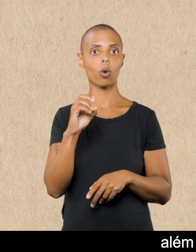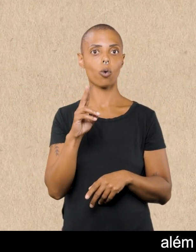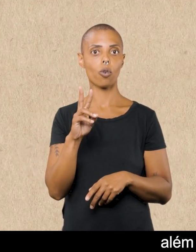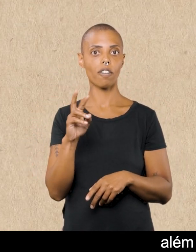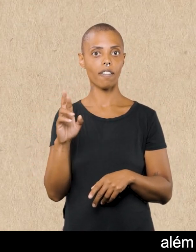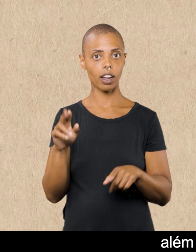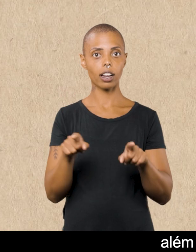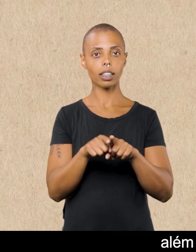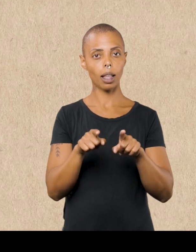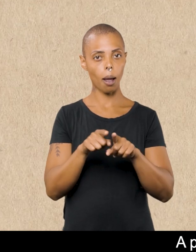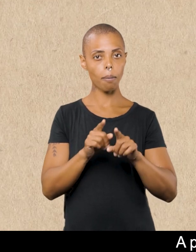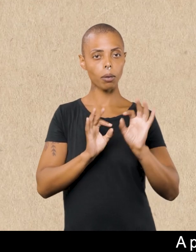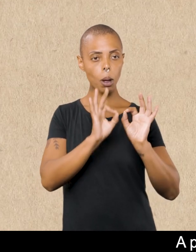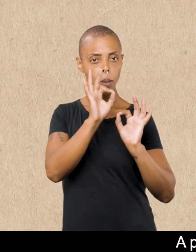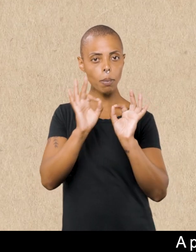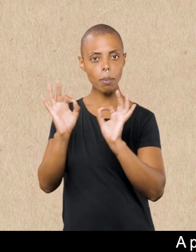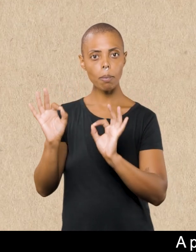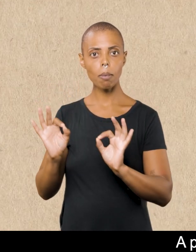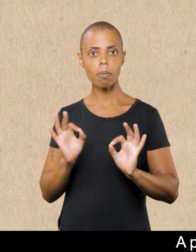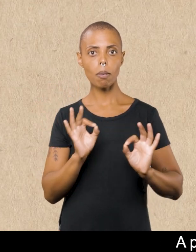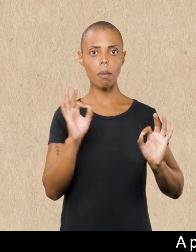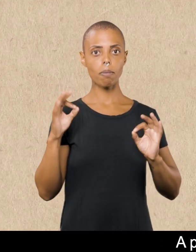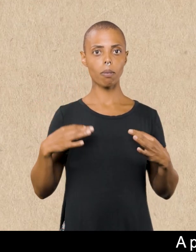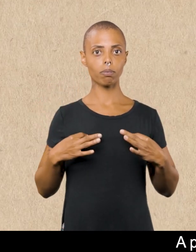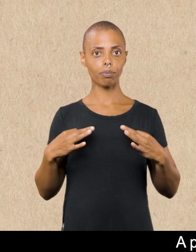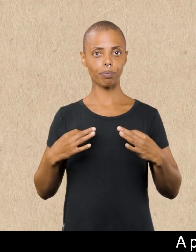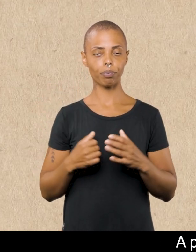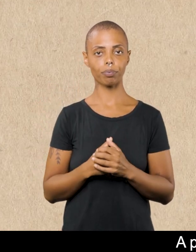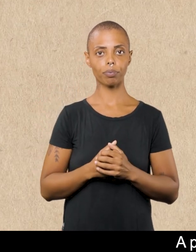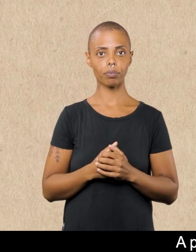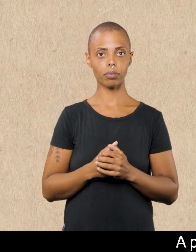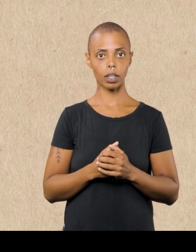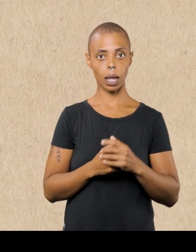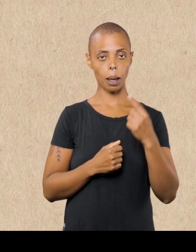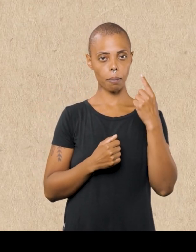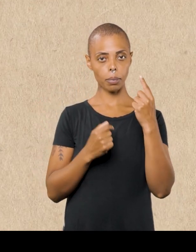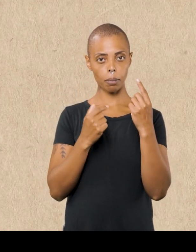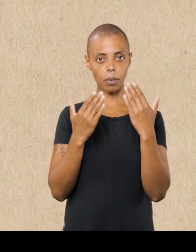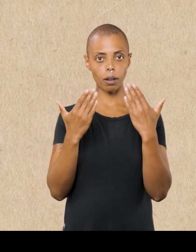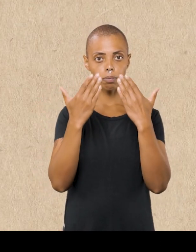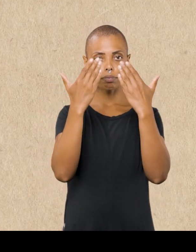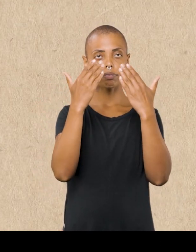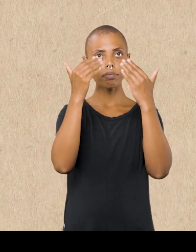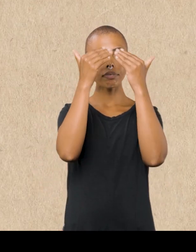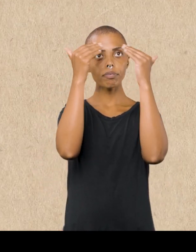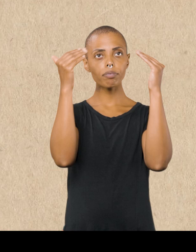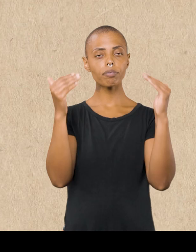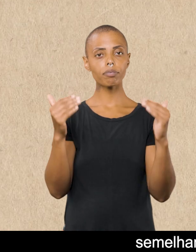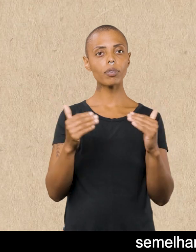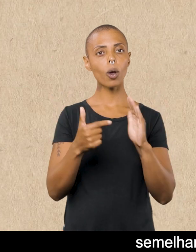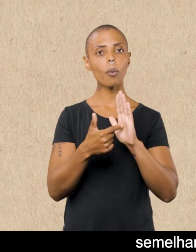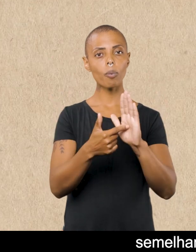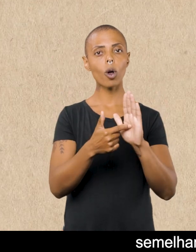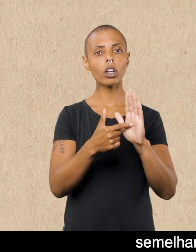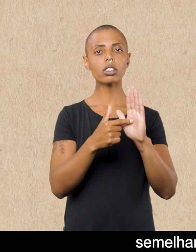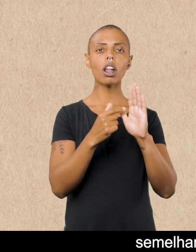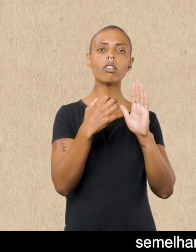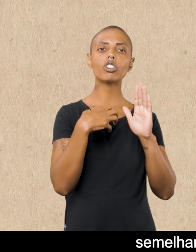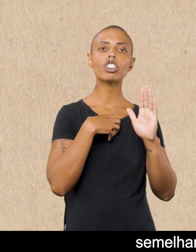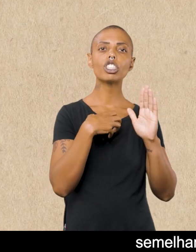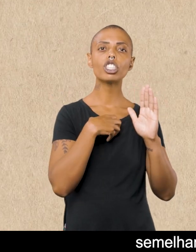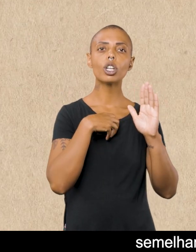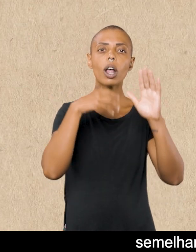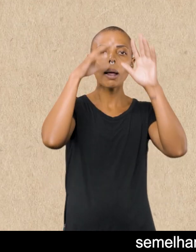pelos povos oriundos de Vancouver, além de uma cuidadosa ornamentação dos trajes. A primeira camada, logo em volta da